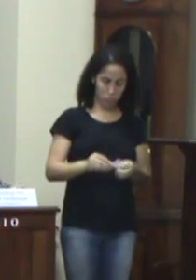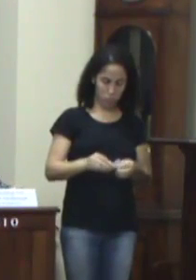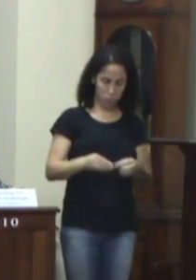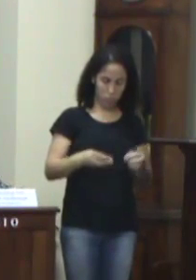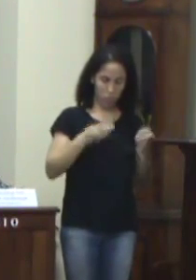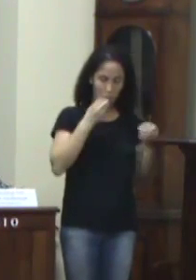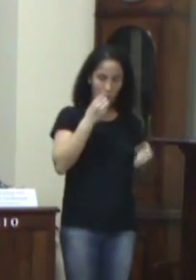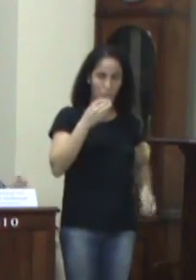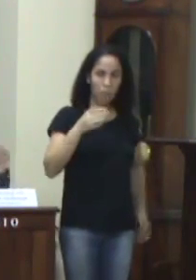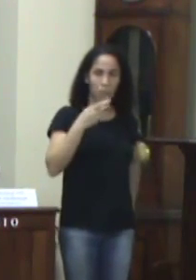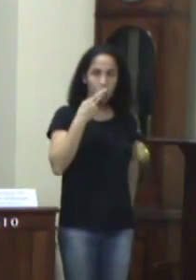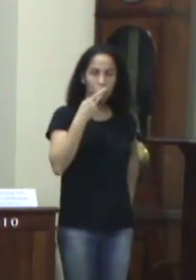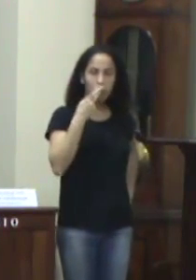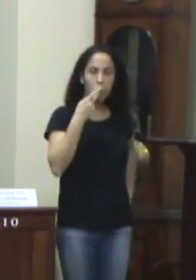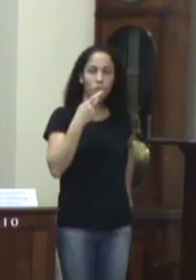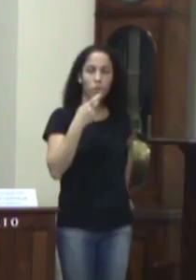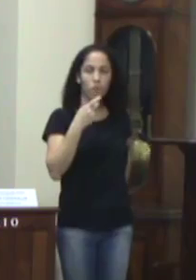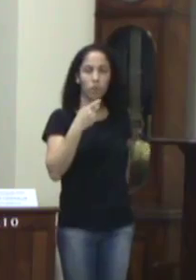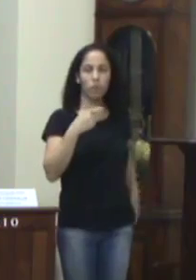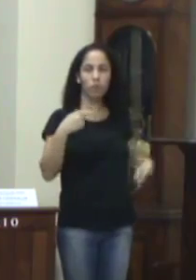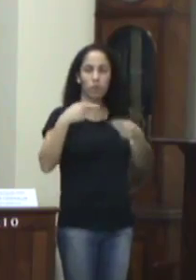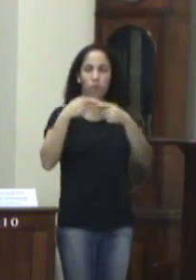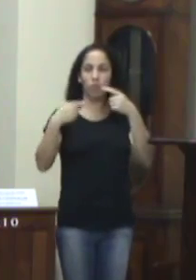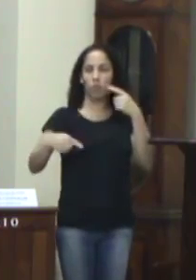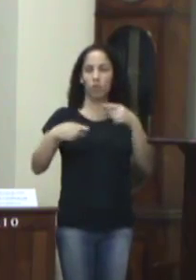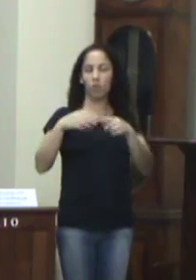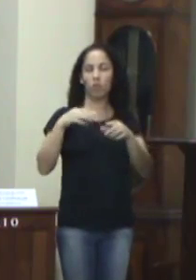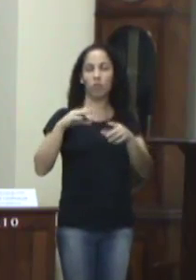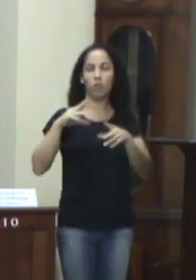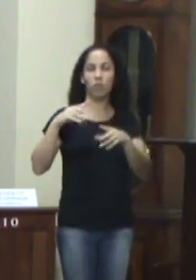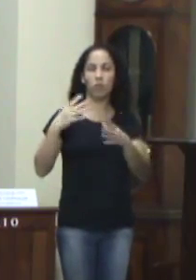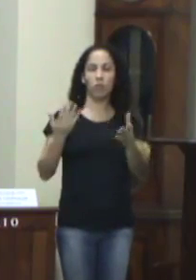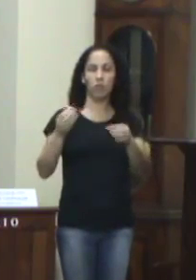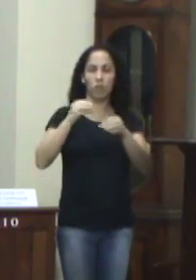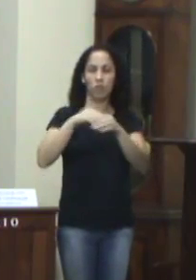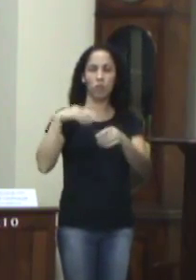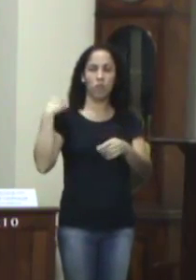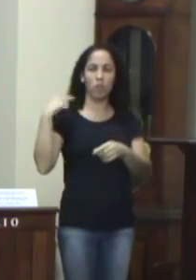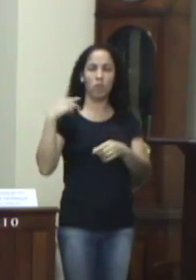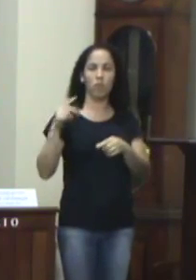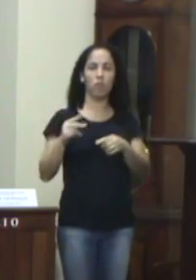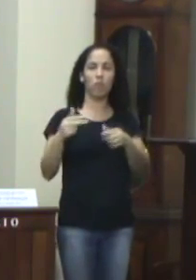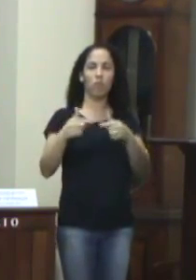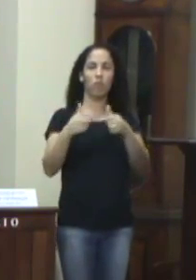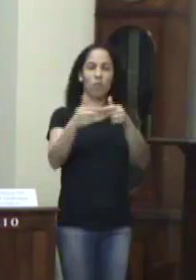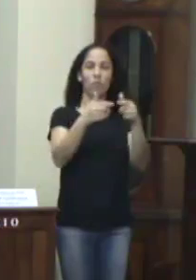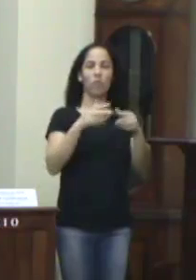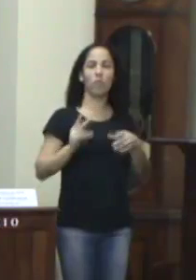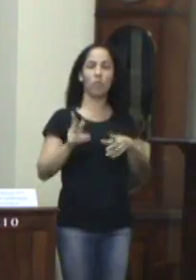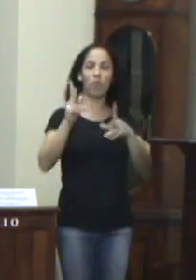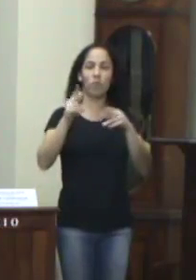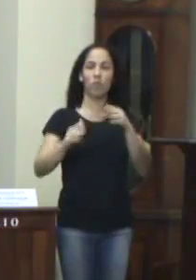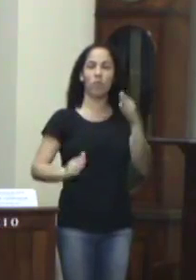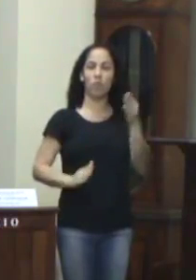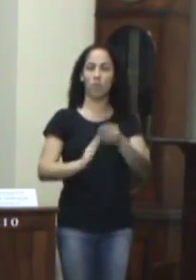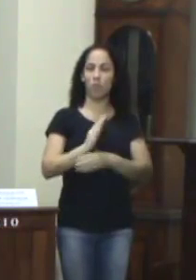Coloco em discussão. Passo a votação, vereador João Paulo de Marisa Comestal. Aprovado.